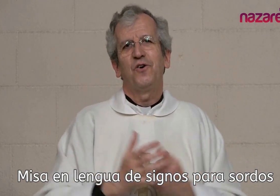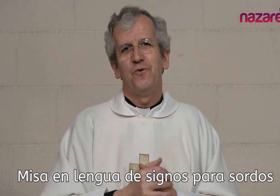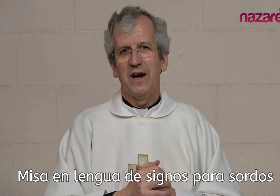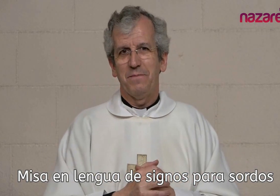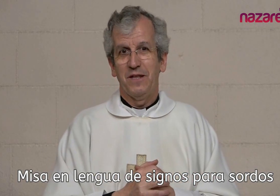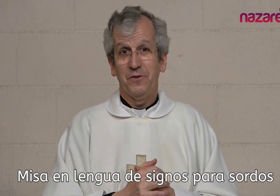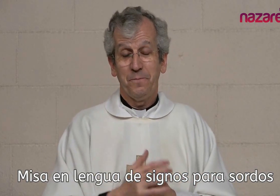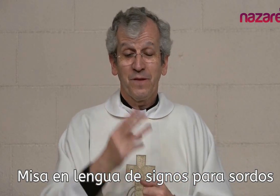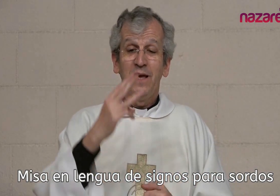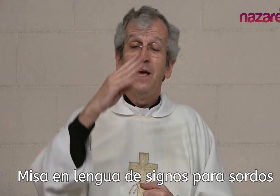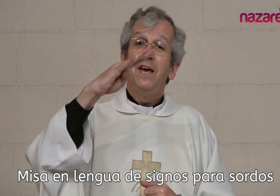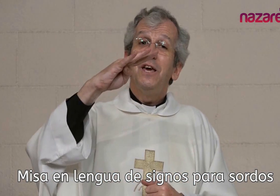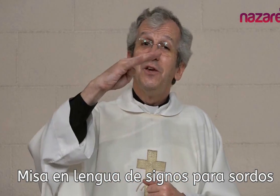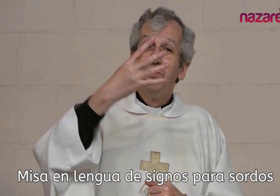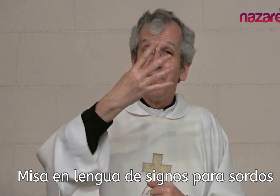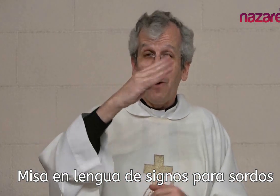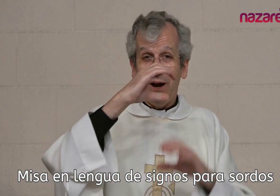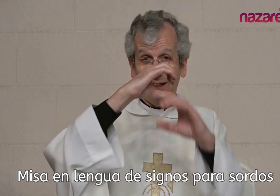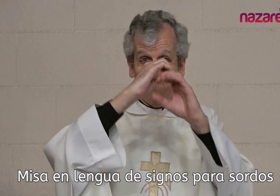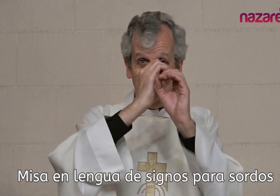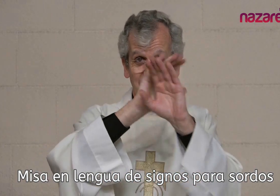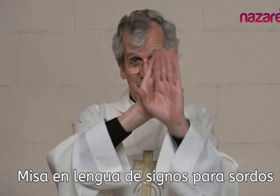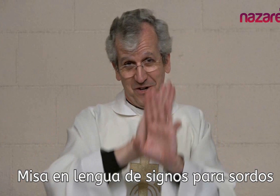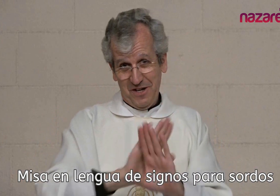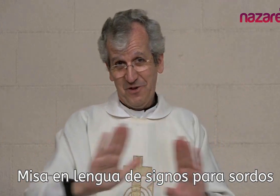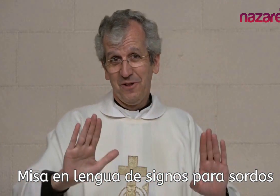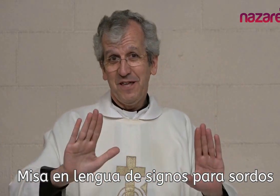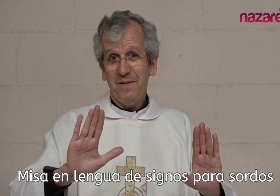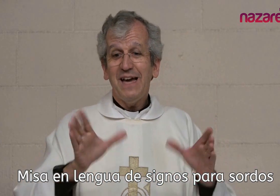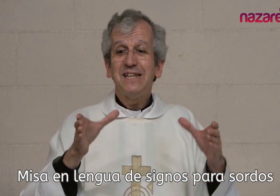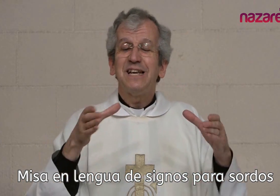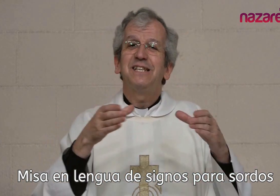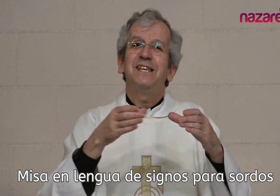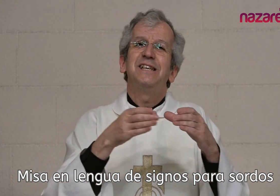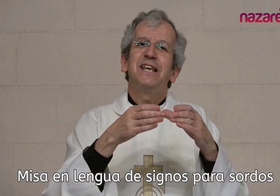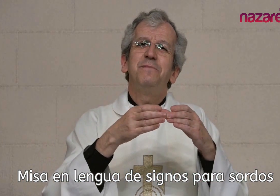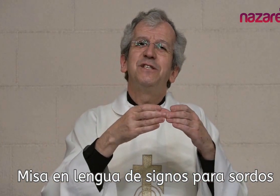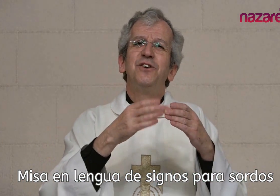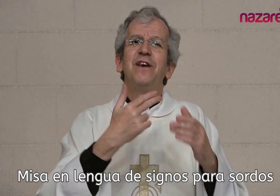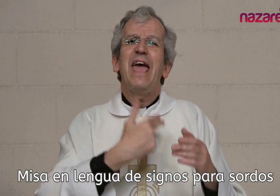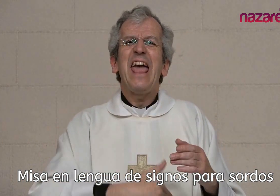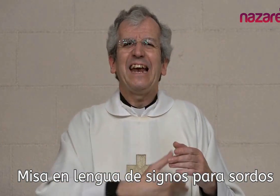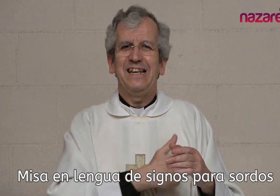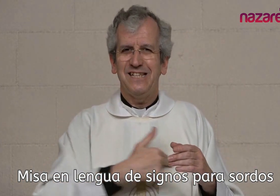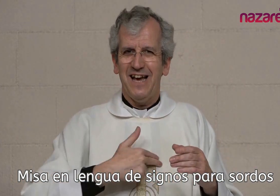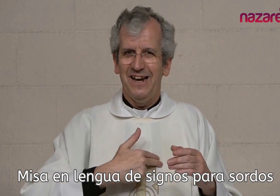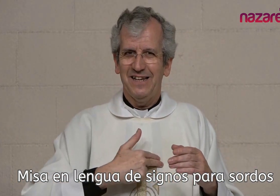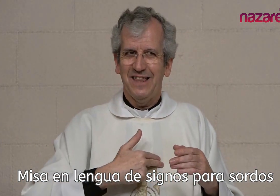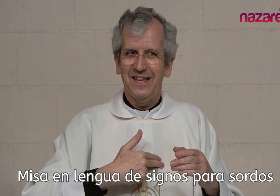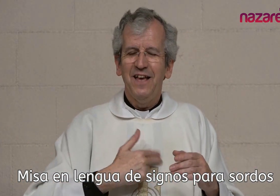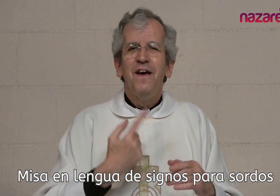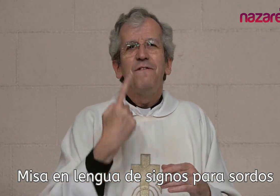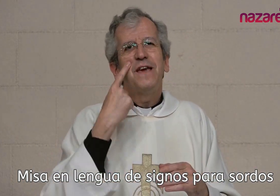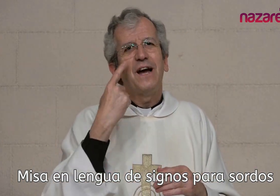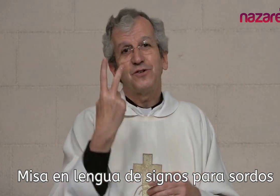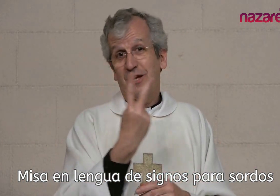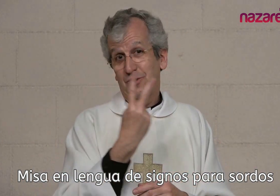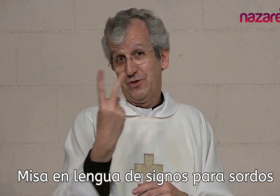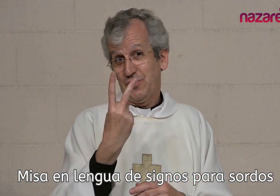como alimento. Y una cuarta dimensión y última es esa dimensión eclesial. Es decir, fijaros que los